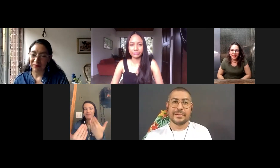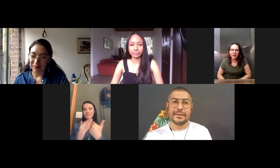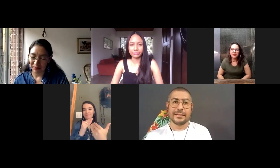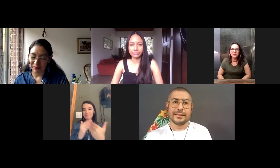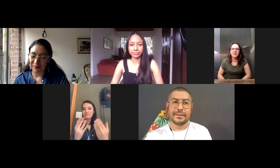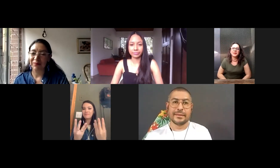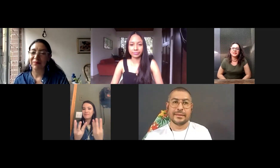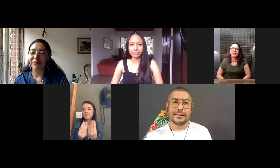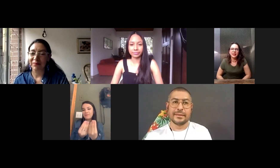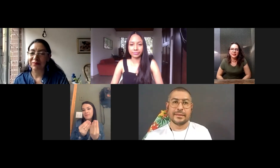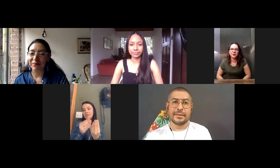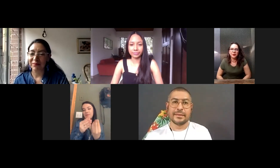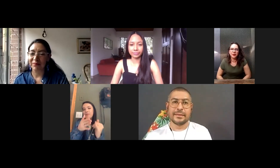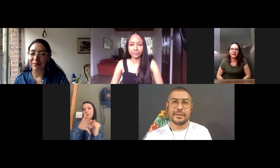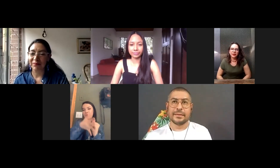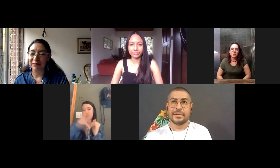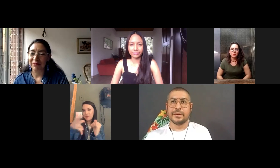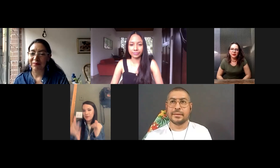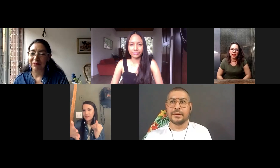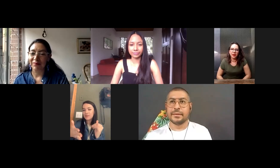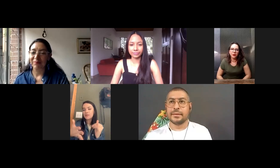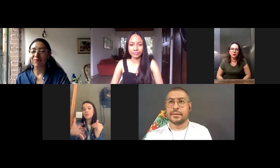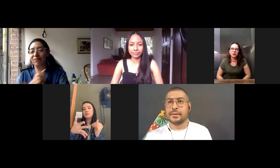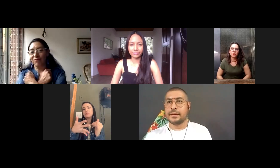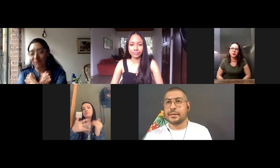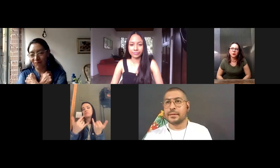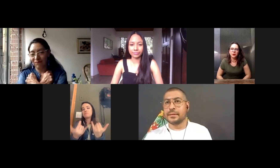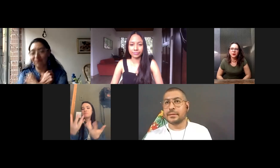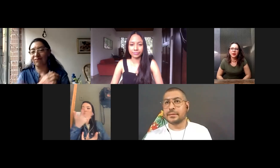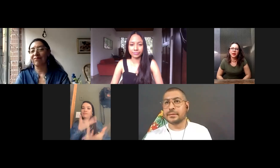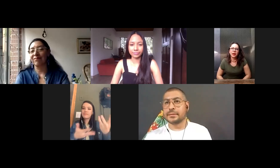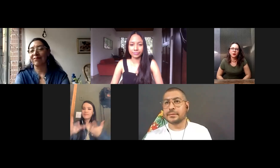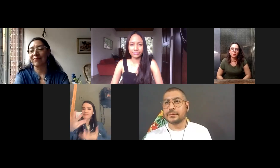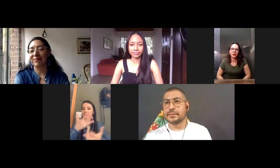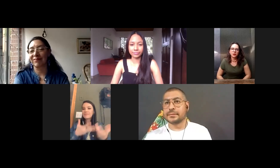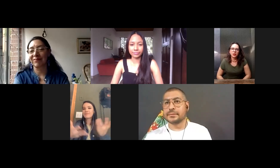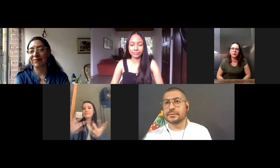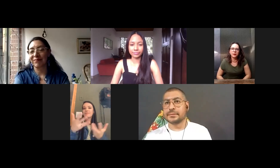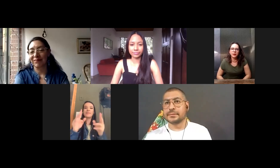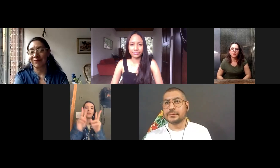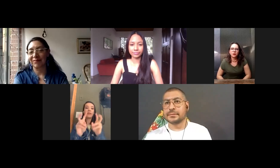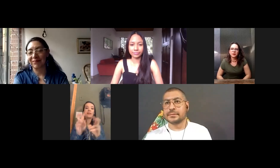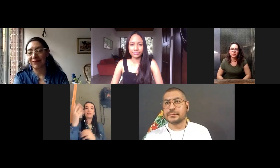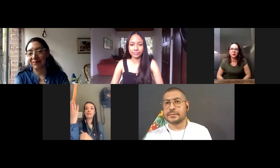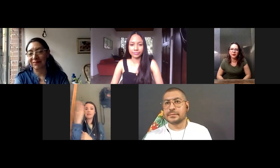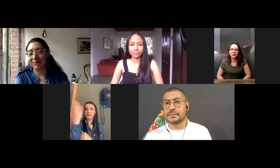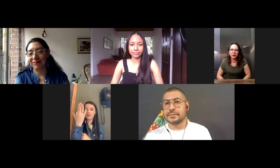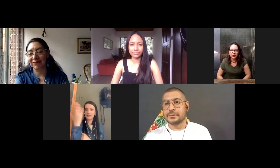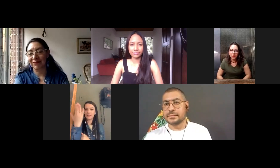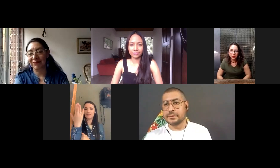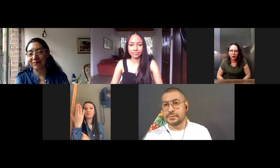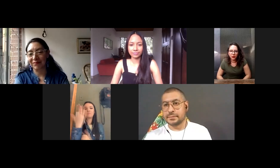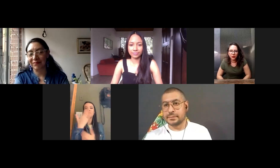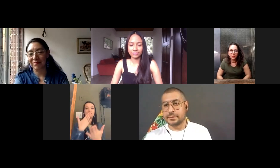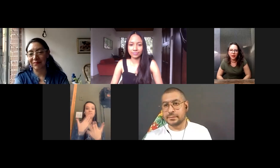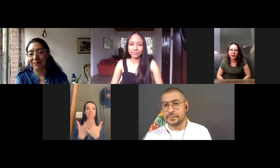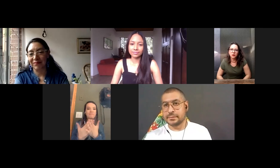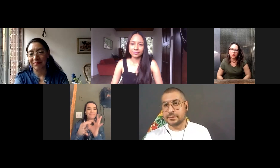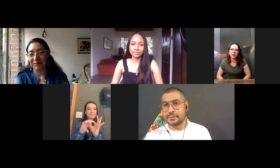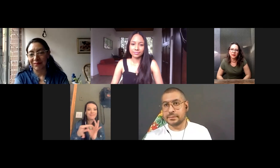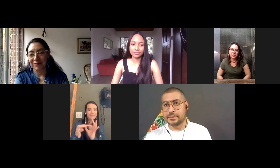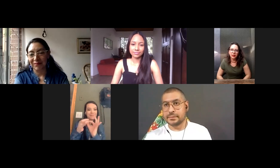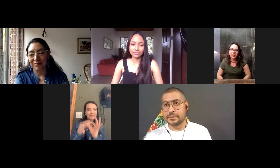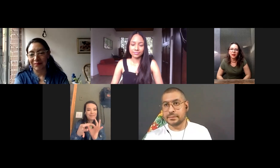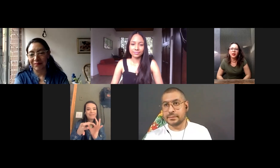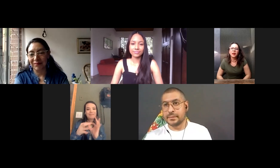María Claudia, muchísimas gracias por habernos invitado a nuestro grupo, a la Corporación del Movimiento, en este conversatorio